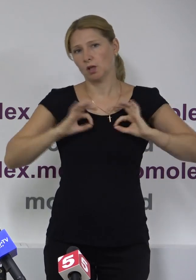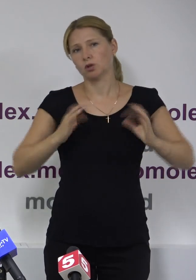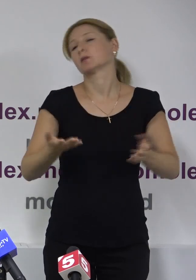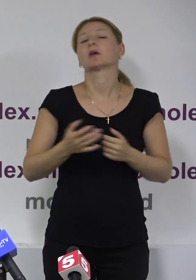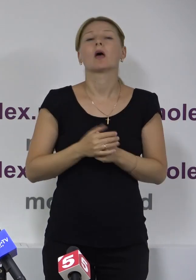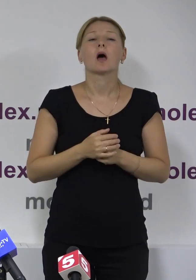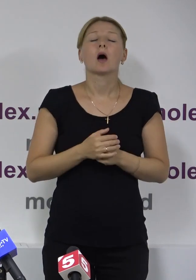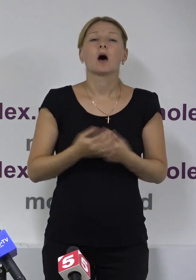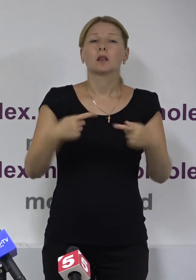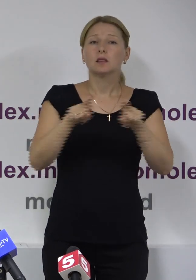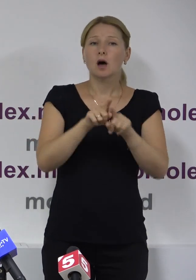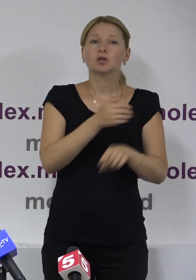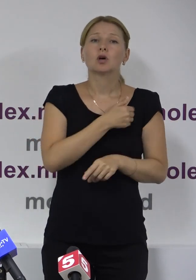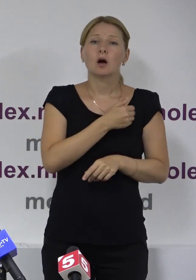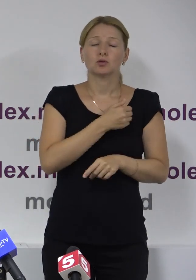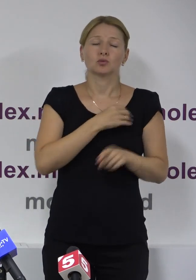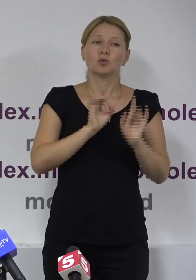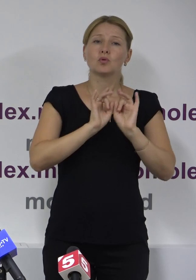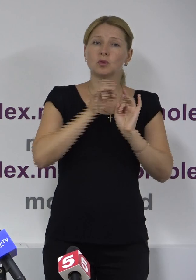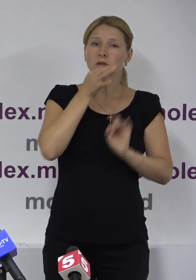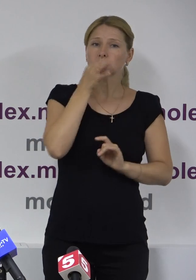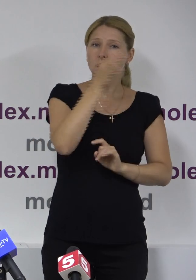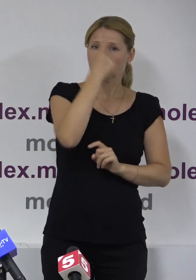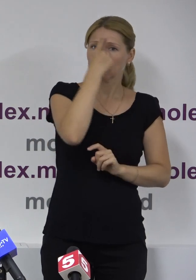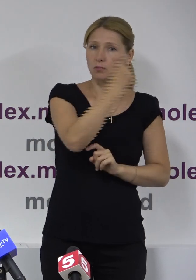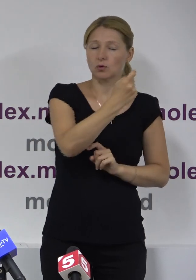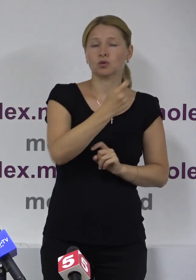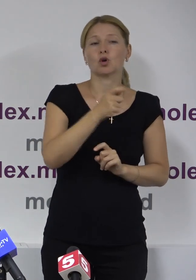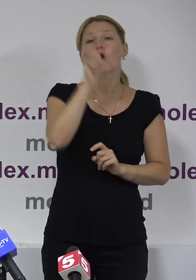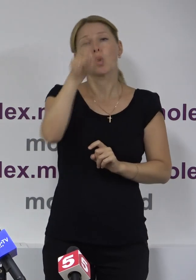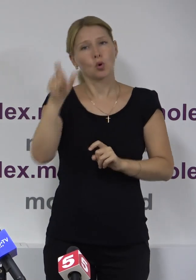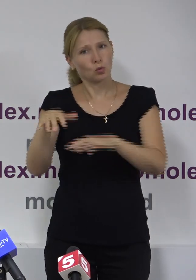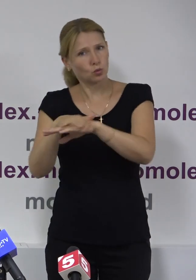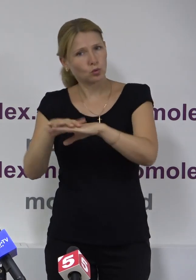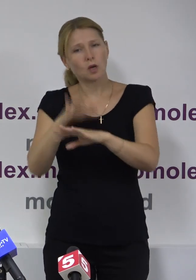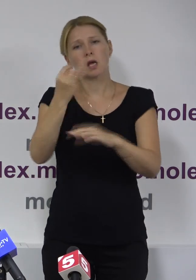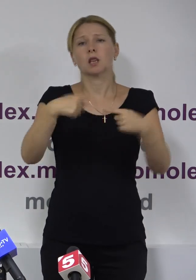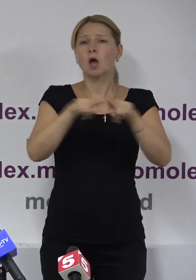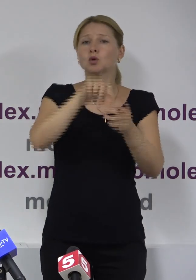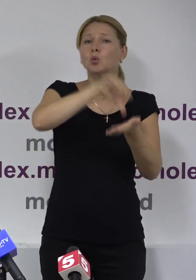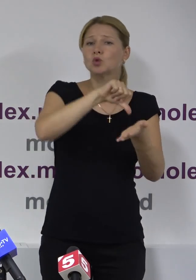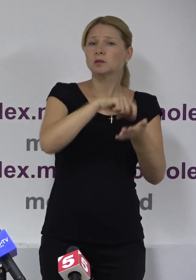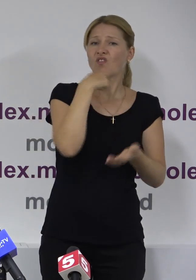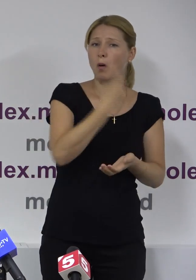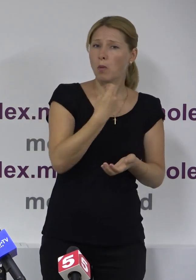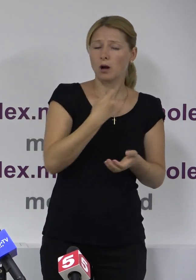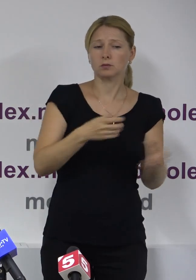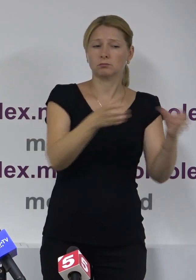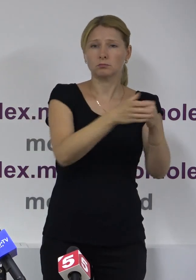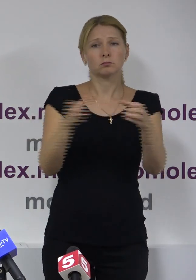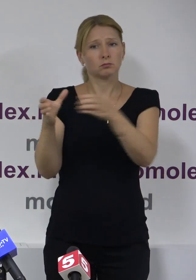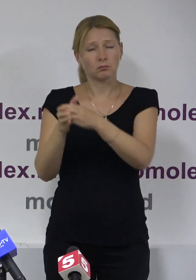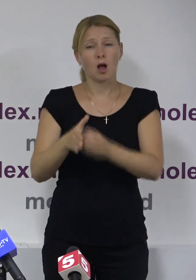atât cetățenilor, dar și concurenților electorali cu mesajul că Asociația Promulex, misiunea de observare,